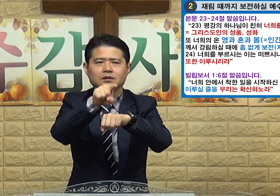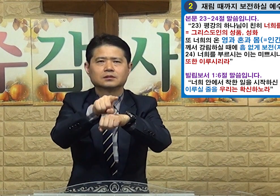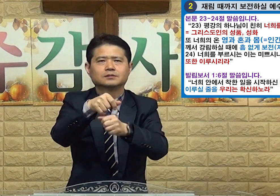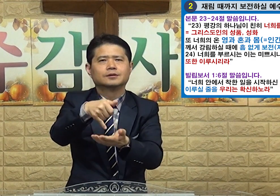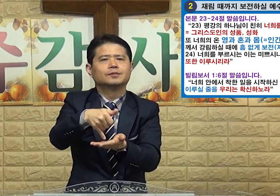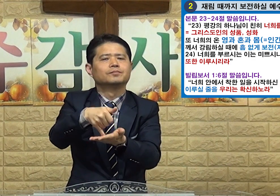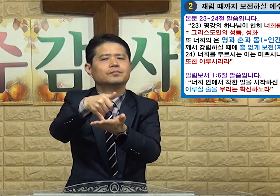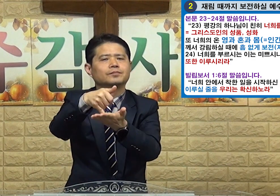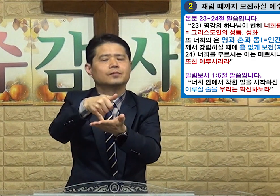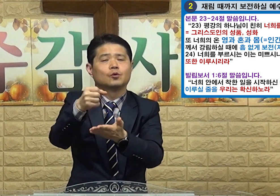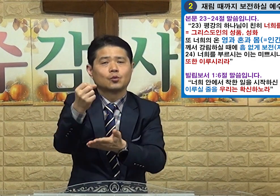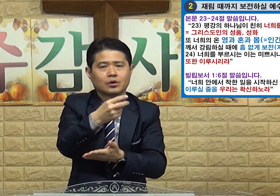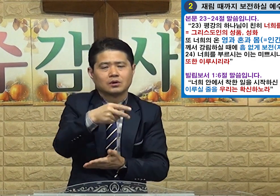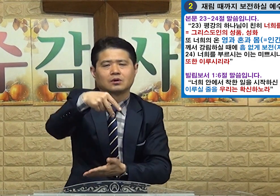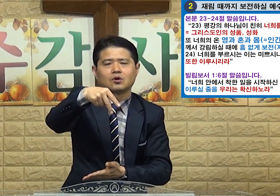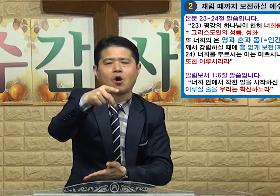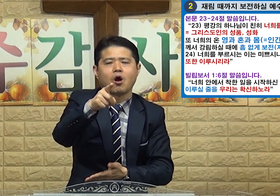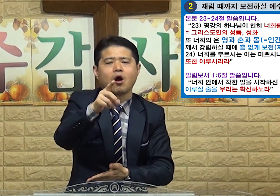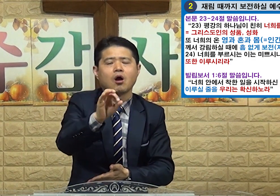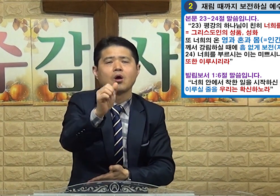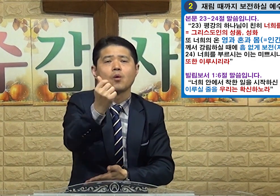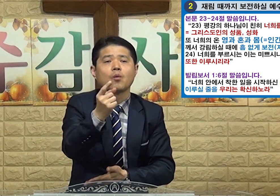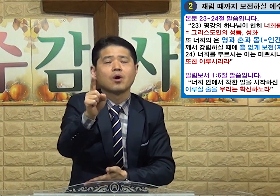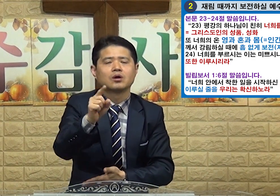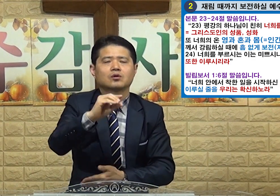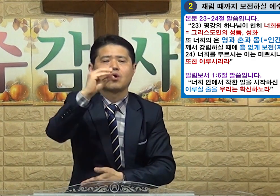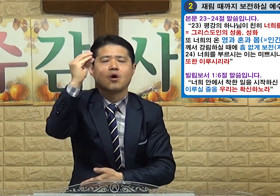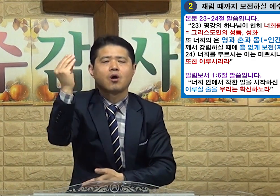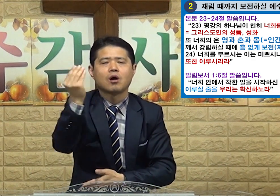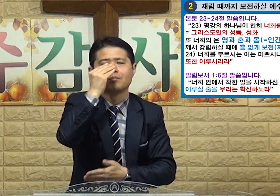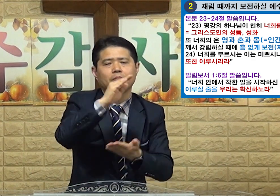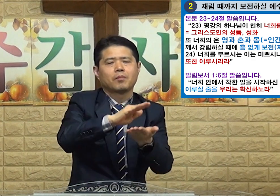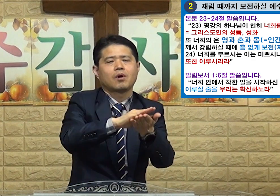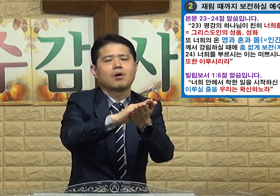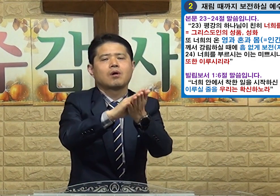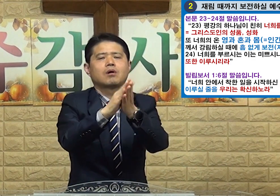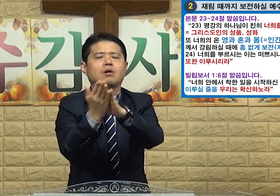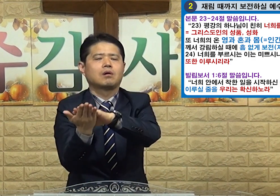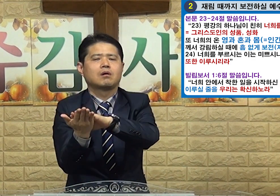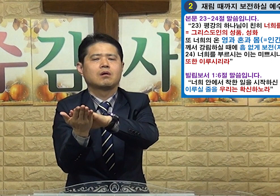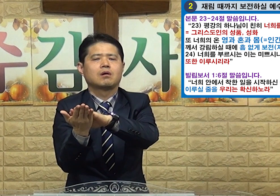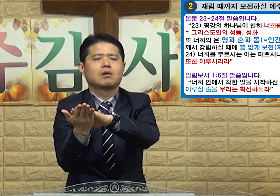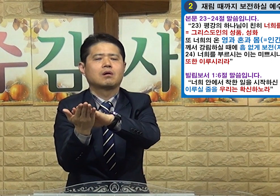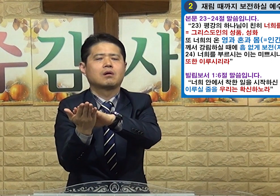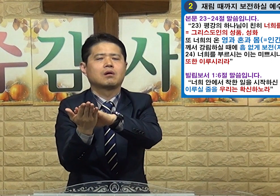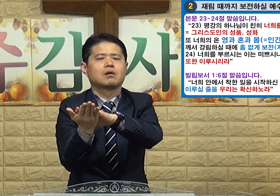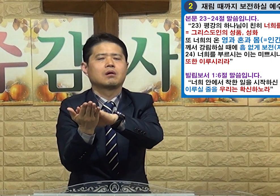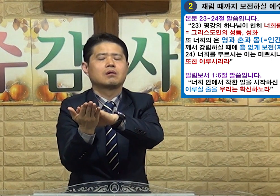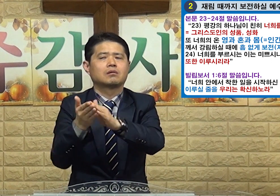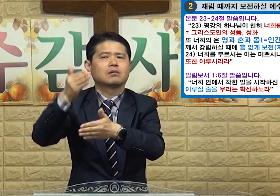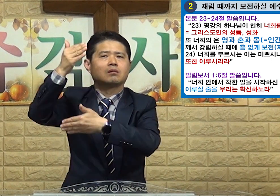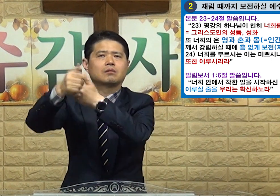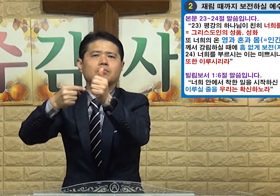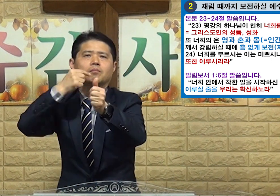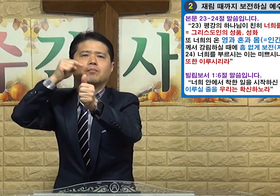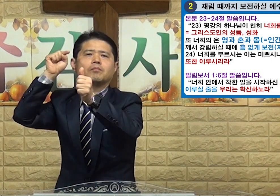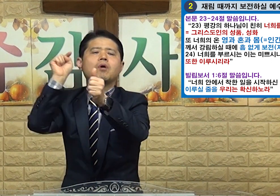하나님의 이 좋은 특성으로 우리가 인격을 가지고 그리스도인의 성품과 성화로